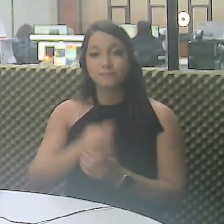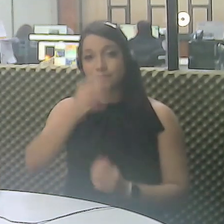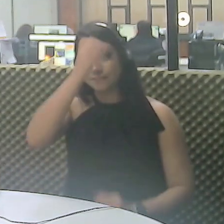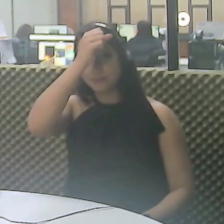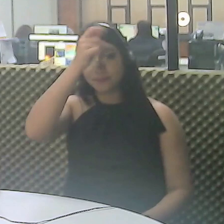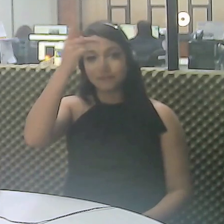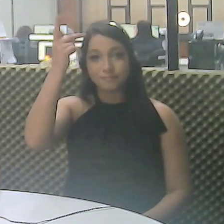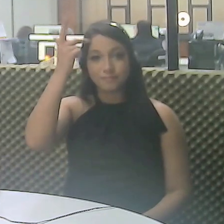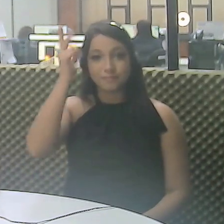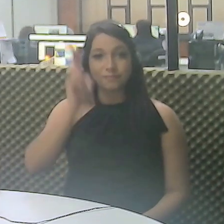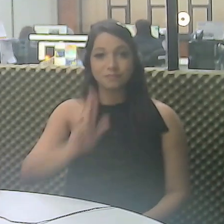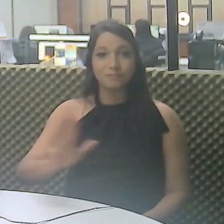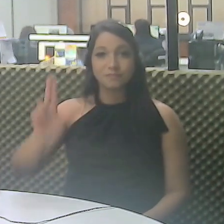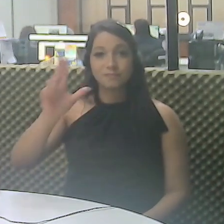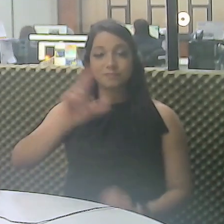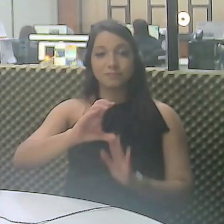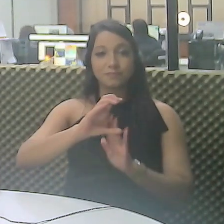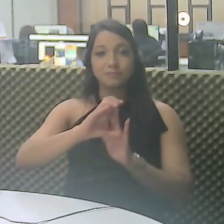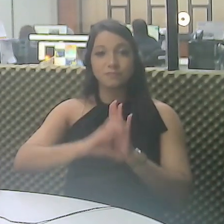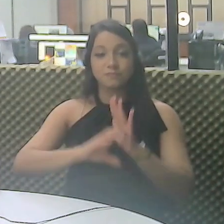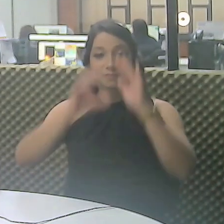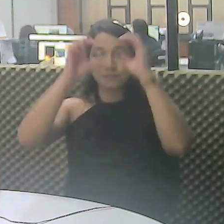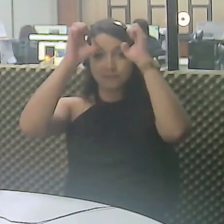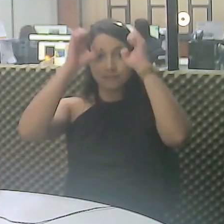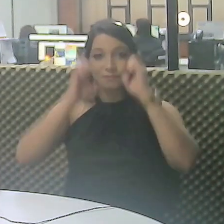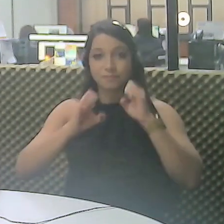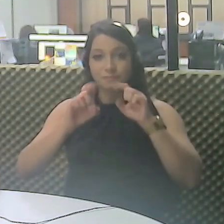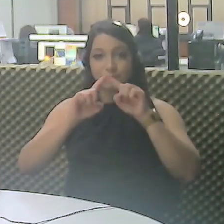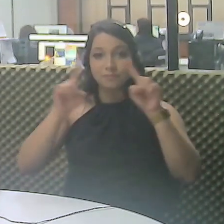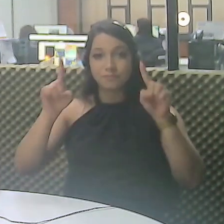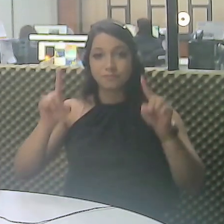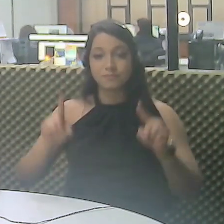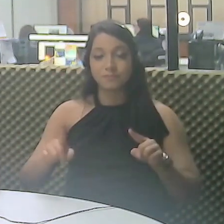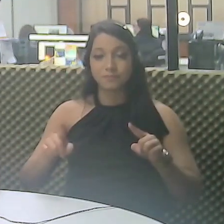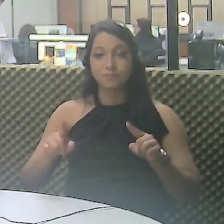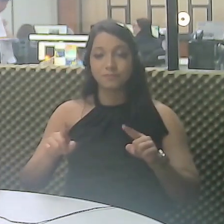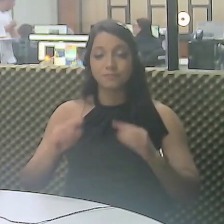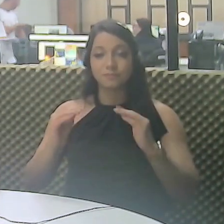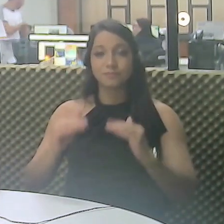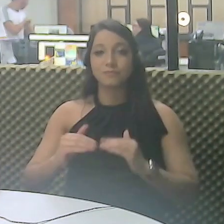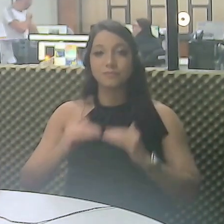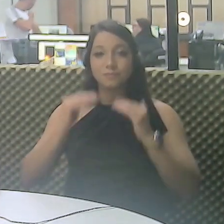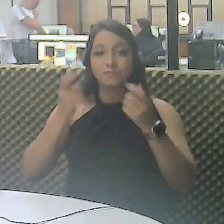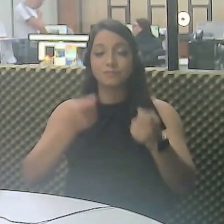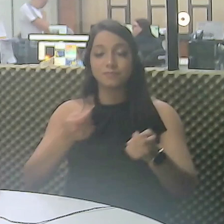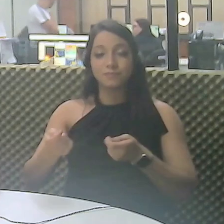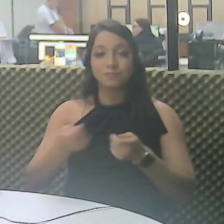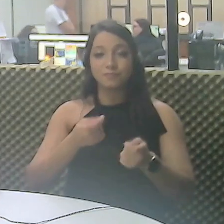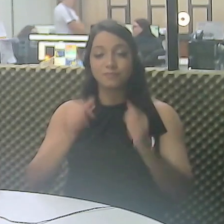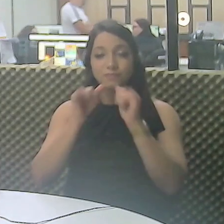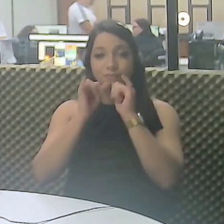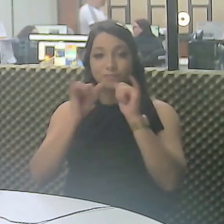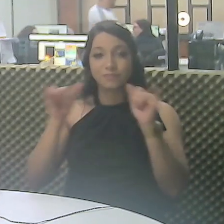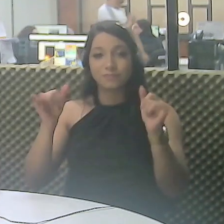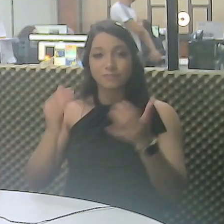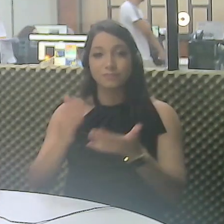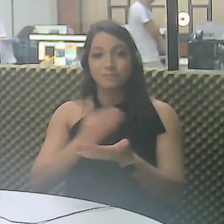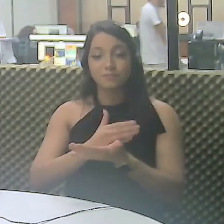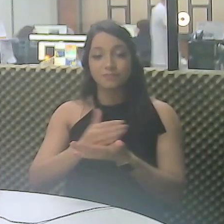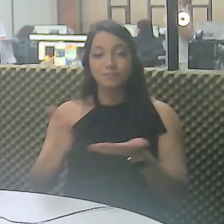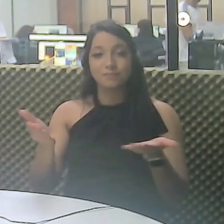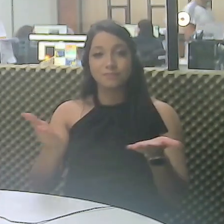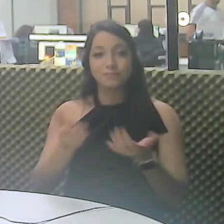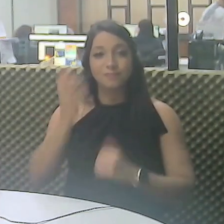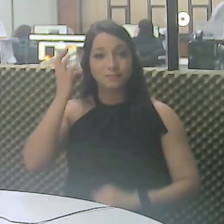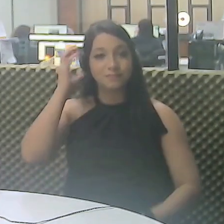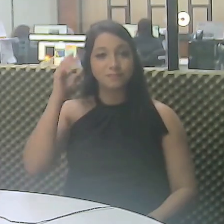Prefeitura de Uberlândia lança Código de Ética do Servidor Público e da Alta Administração Municipal. Essas e outras notícias a